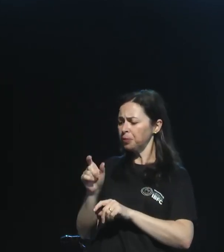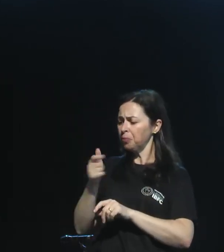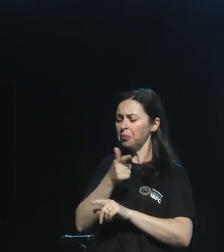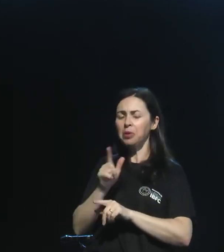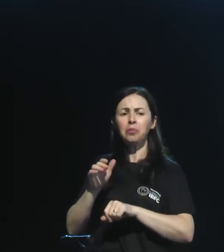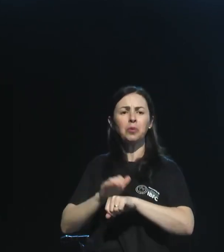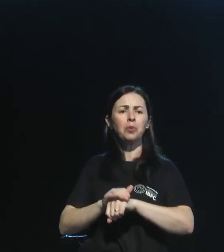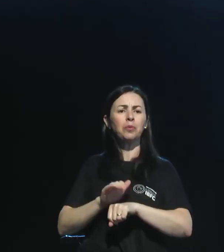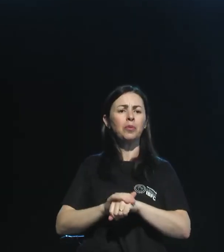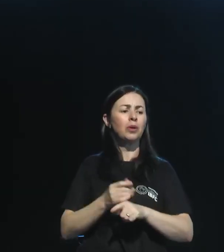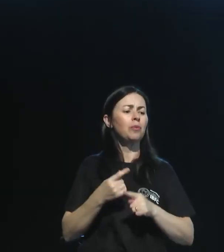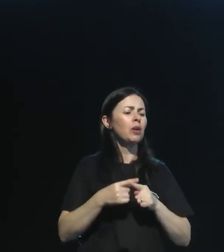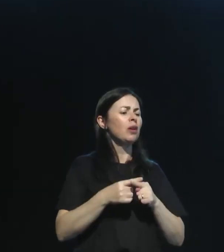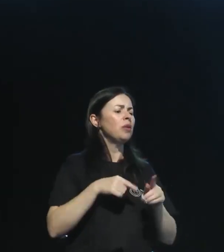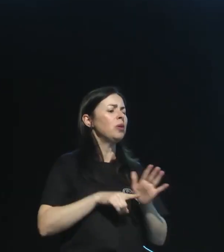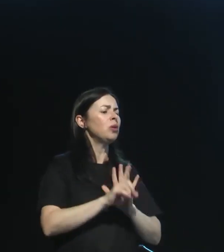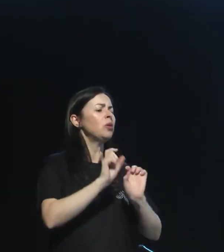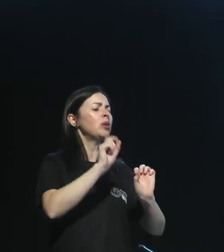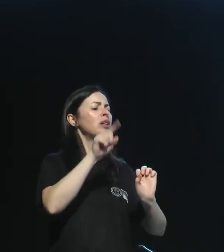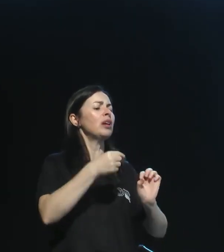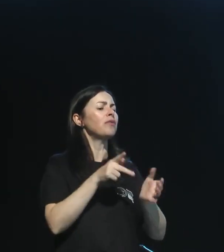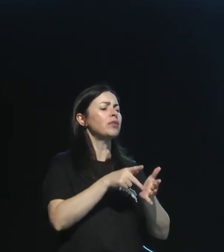o que é verdade? Perguntou Pilatos.